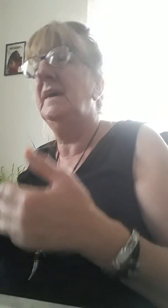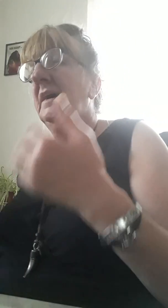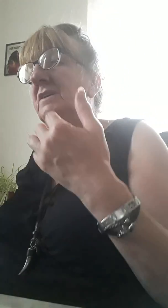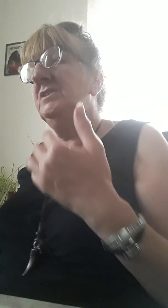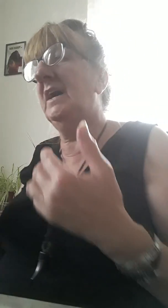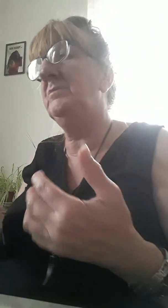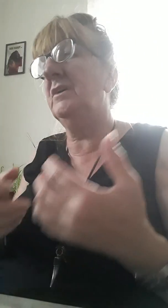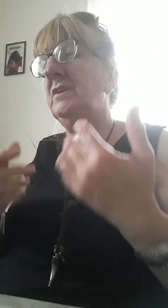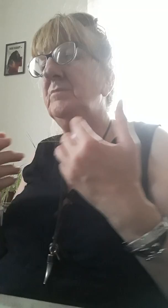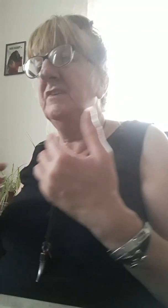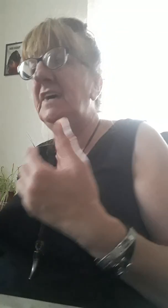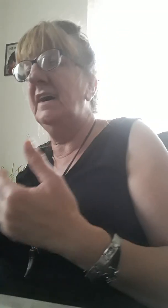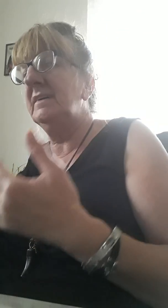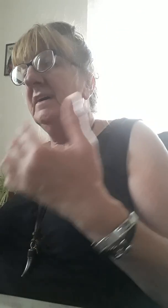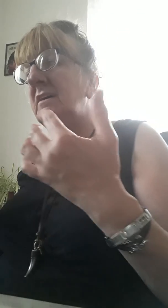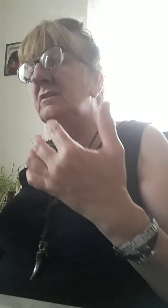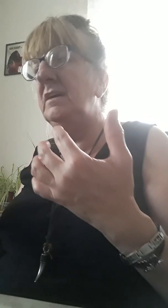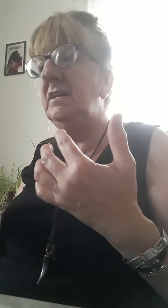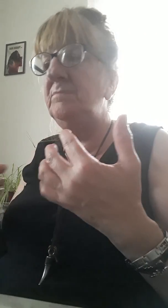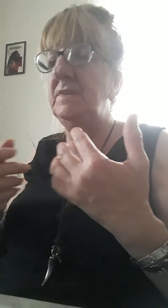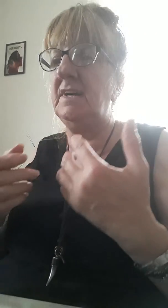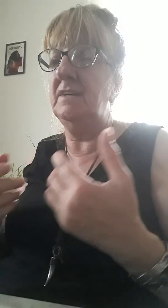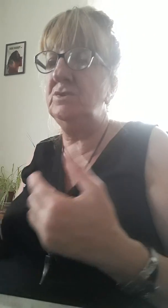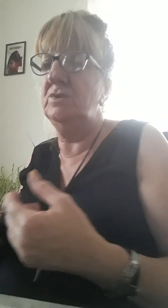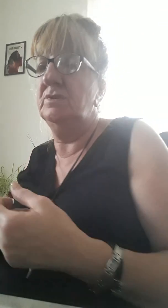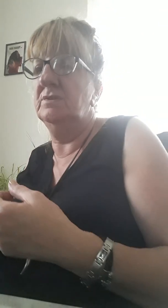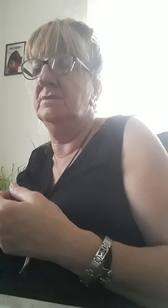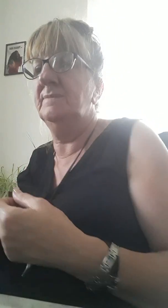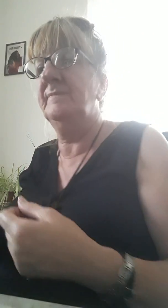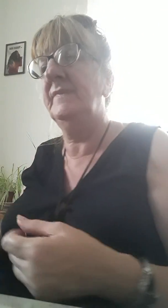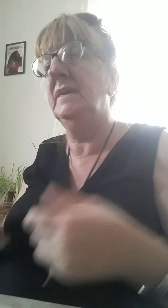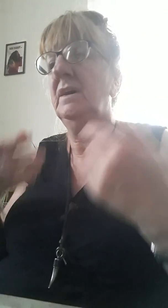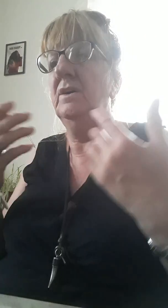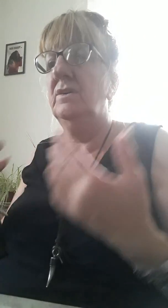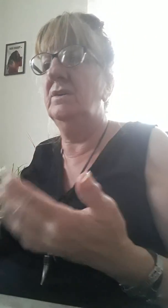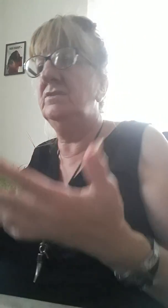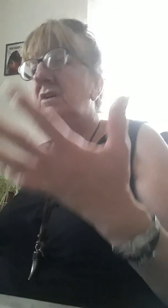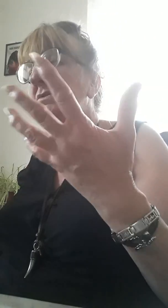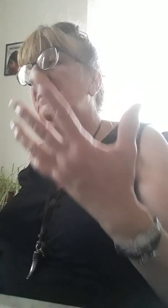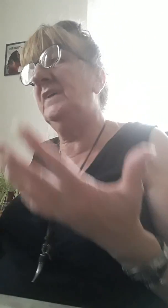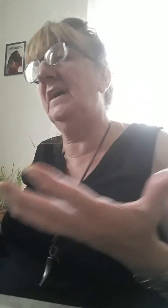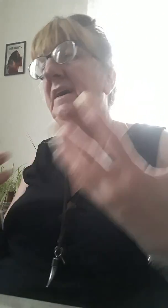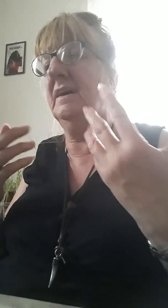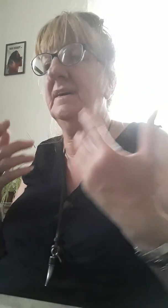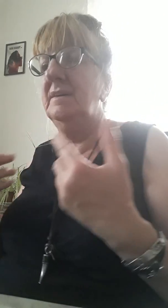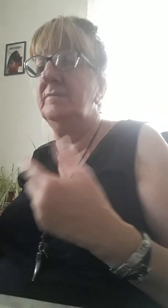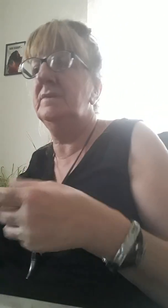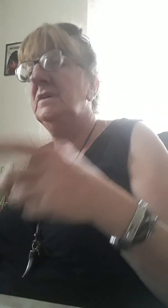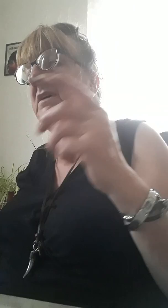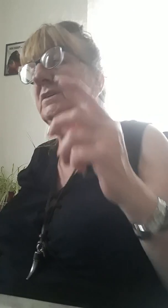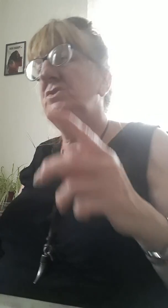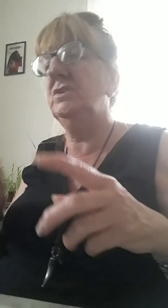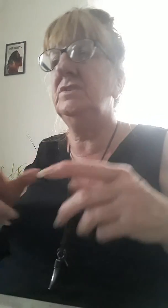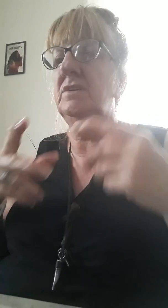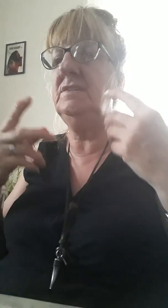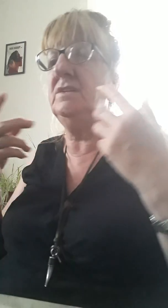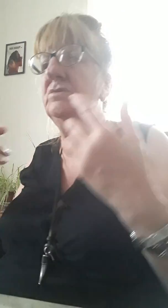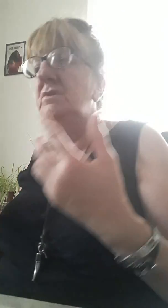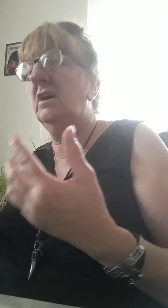amoureux. J'abandonne mes arrêts et Picasso aux yeux d'une femme. Je te dis tout